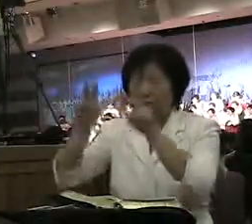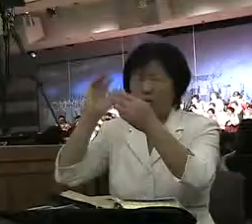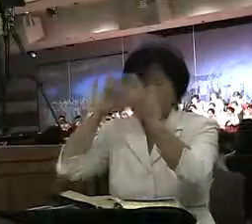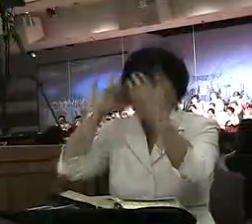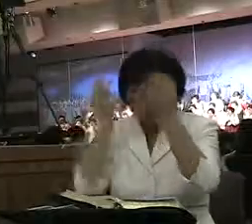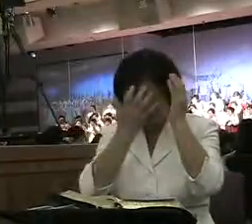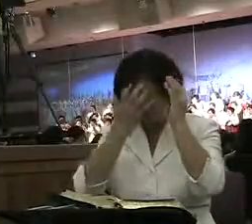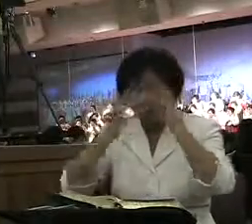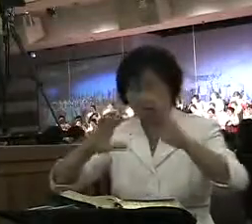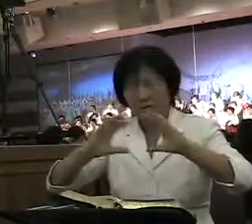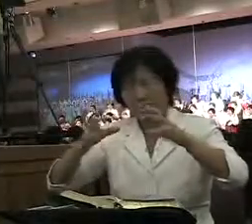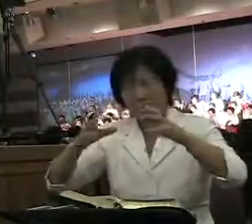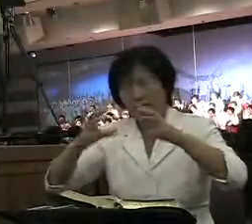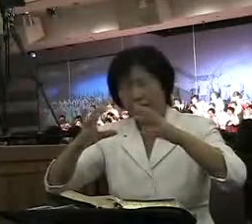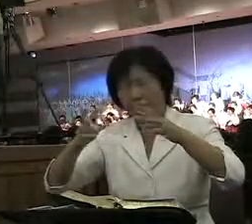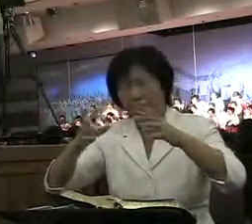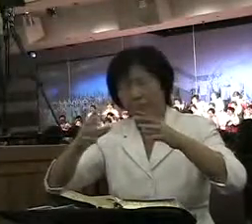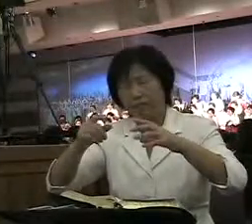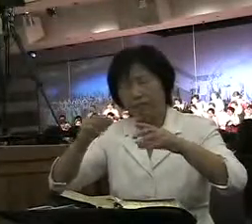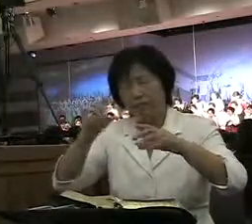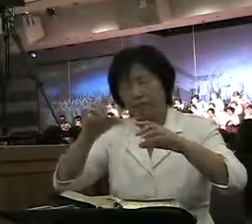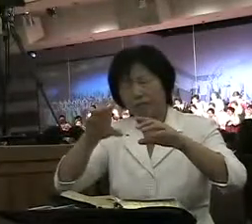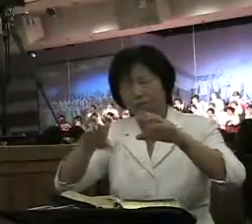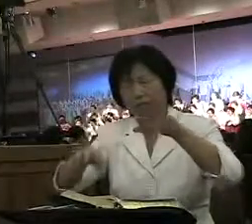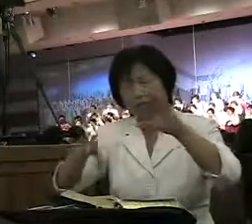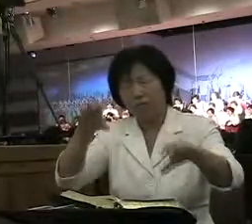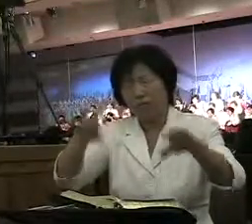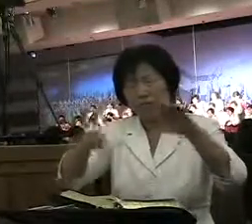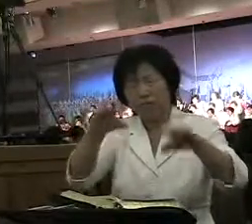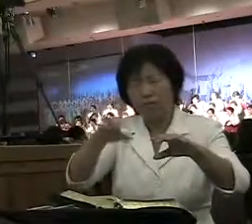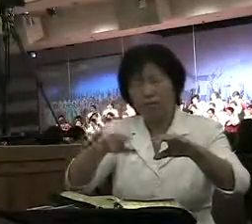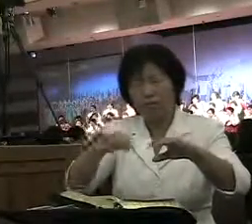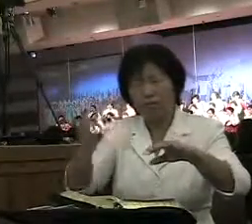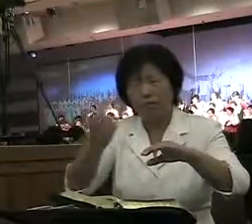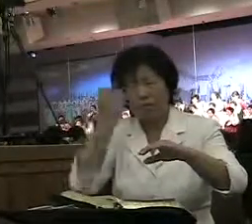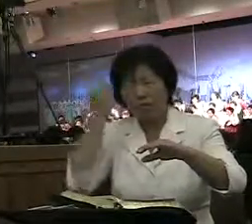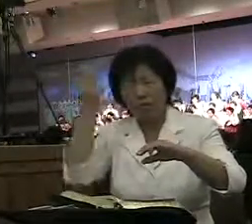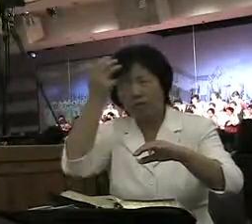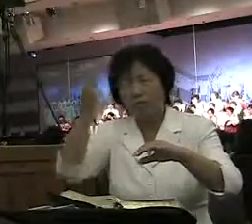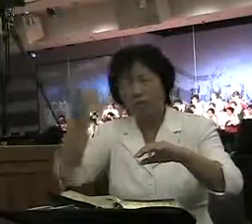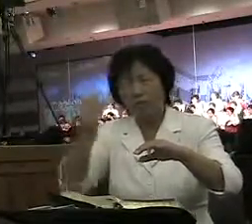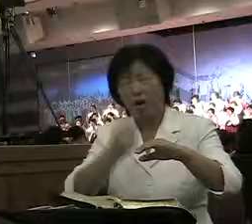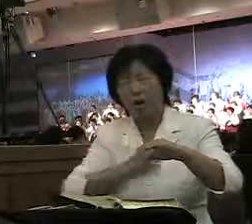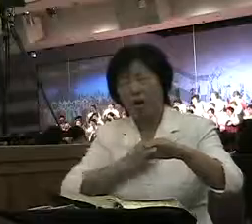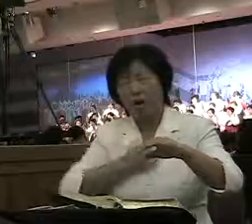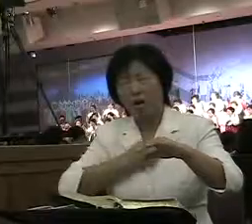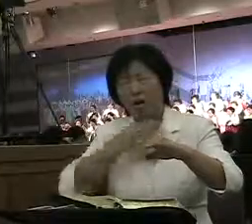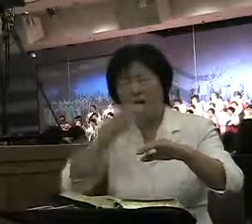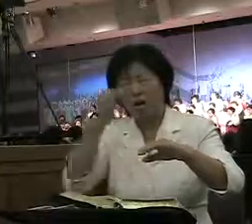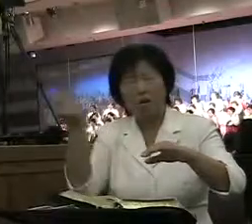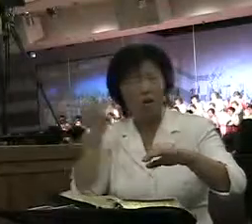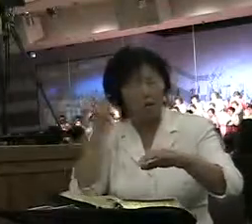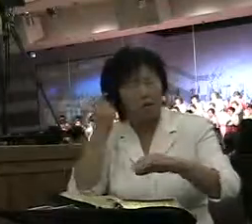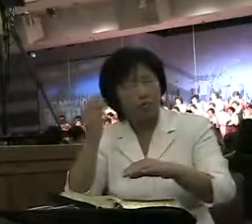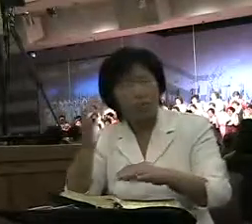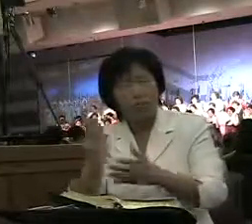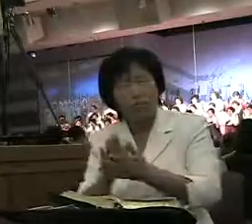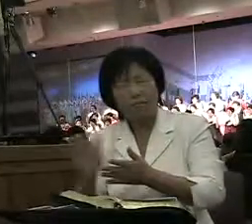어지러운 세상, 곳곳마다 상한 영의 탄식 소리를 듣게 됩니다.